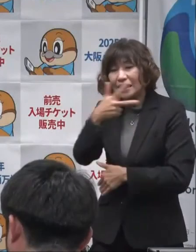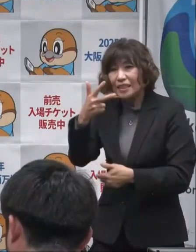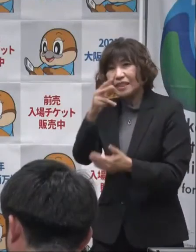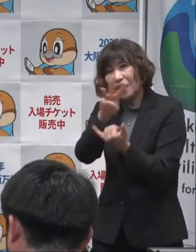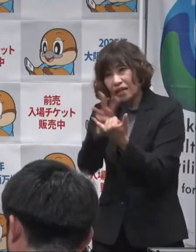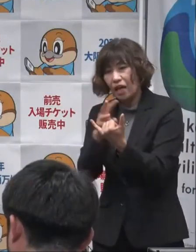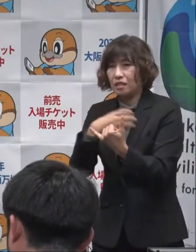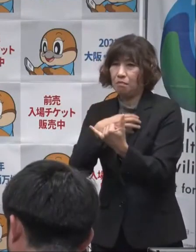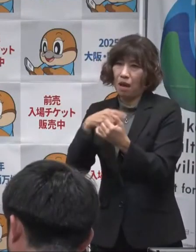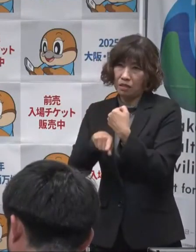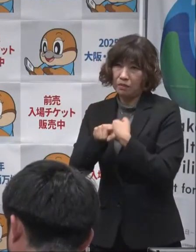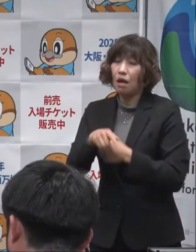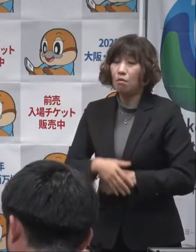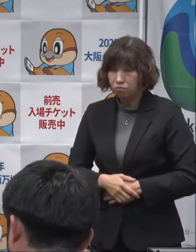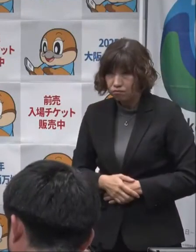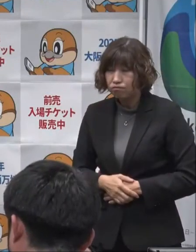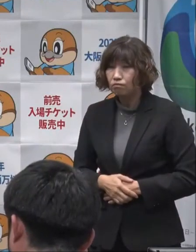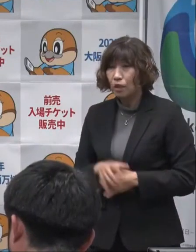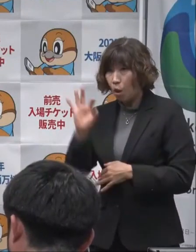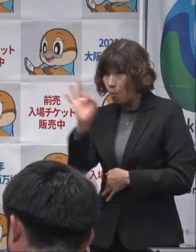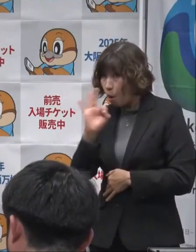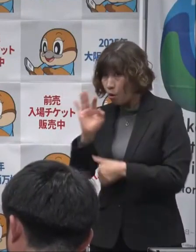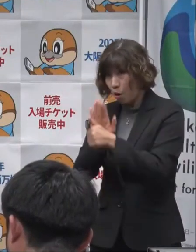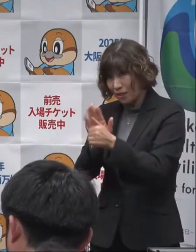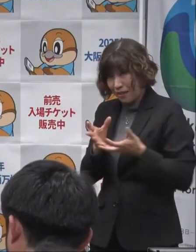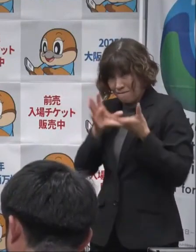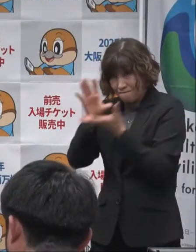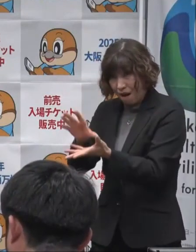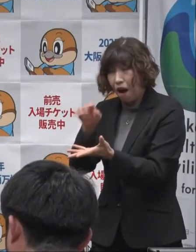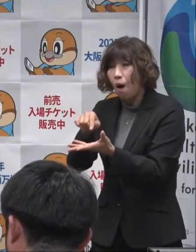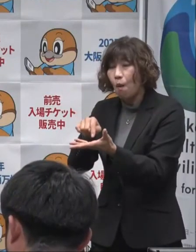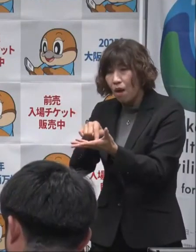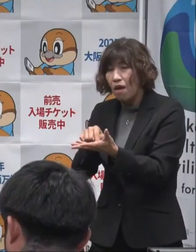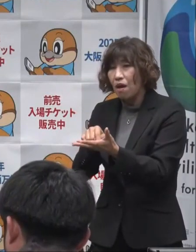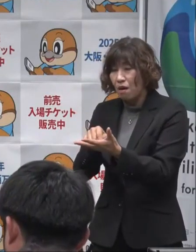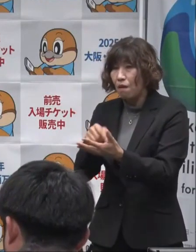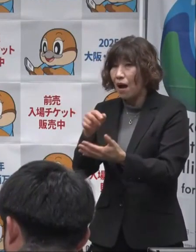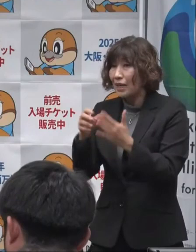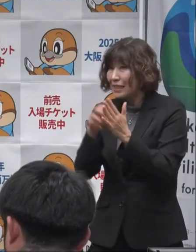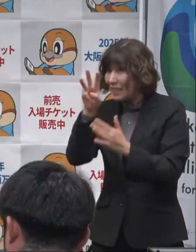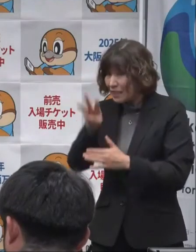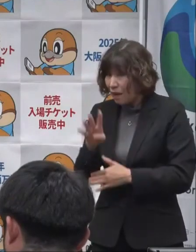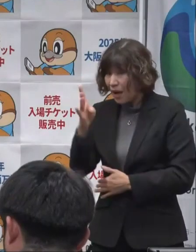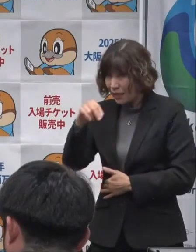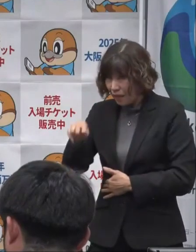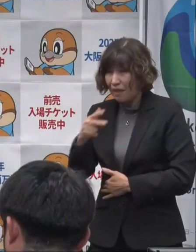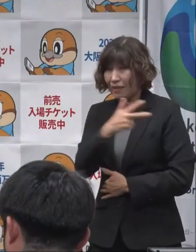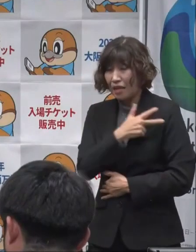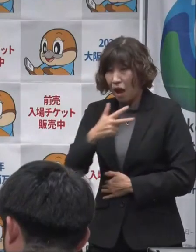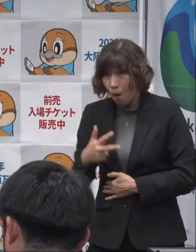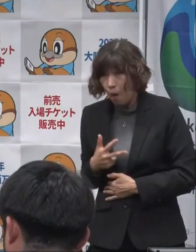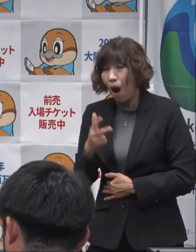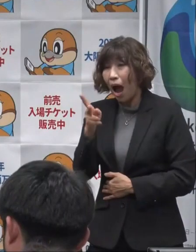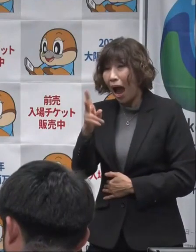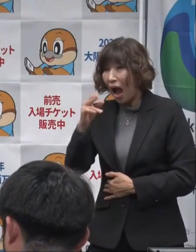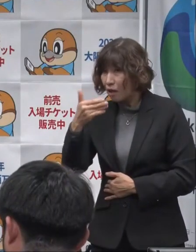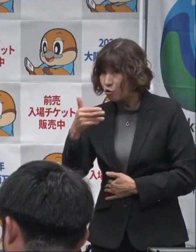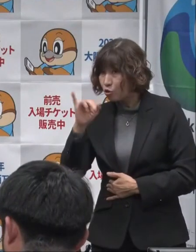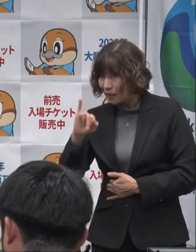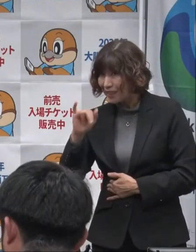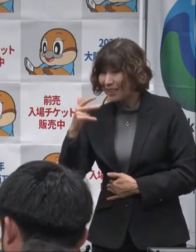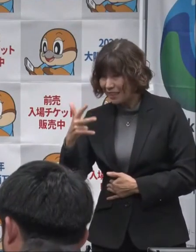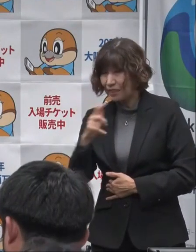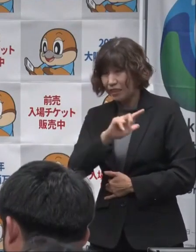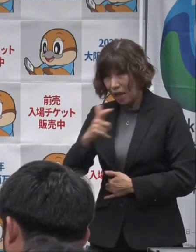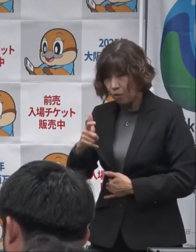支援についてです。まず物資支援としまして、当初石川県七尾市羽咋市に食料10万8000食